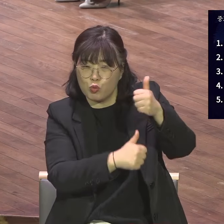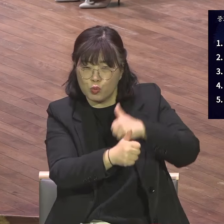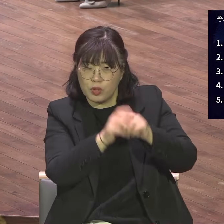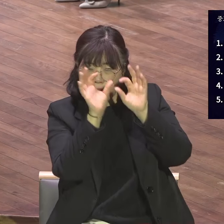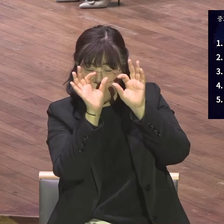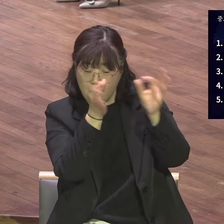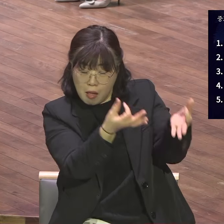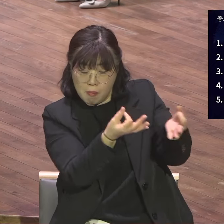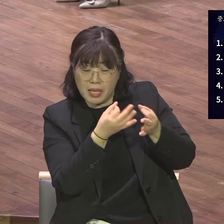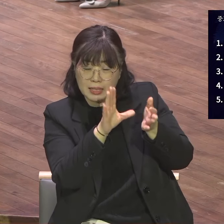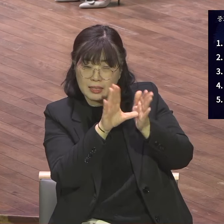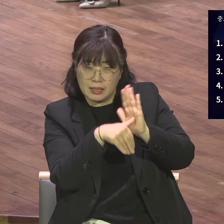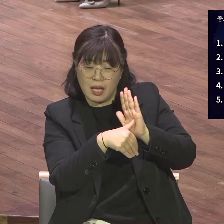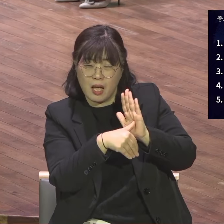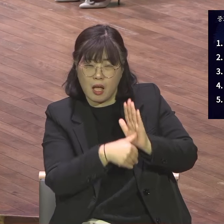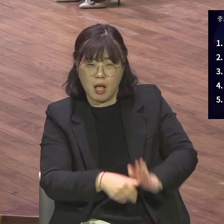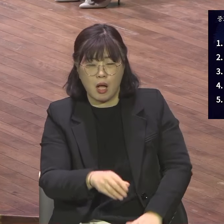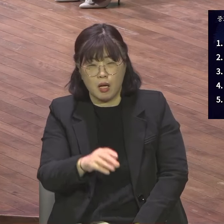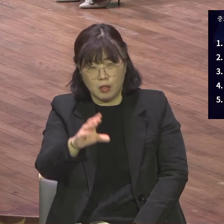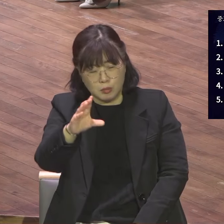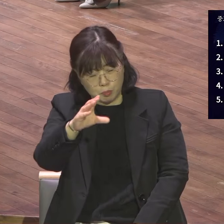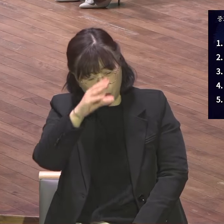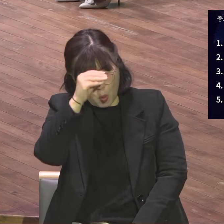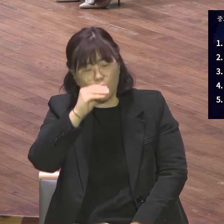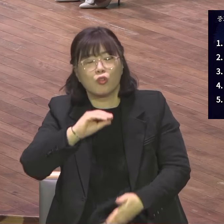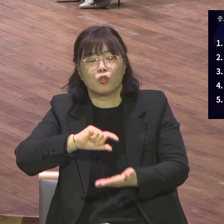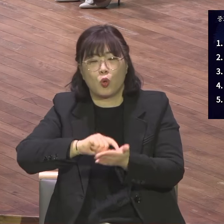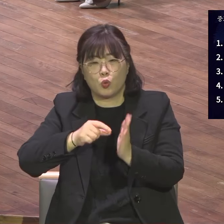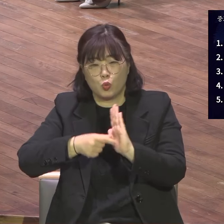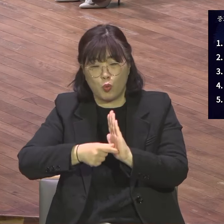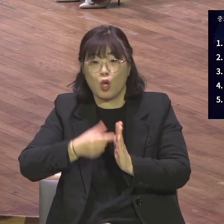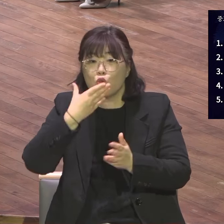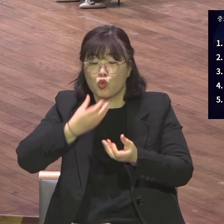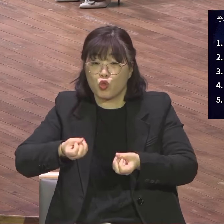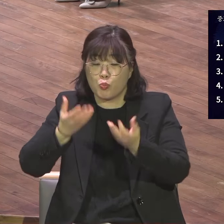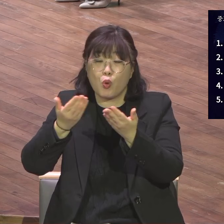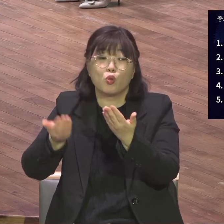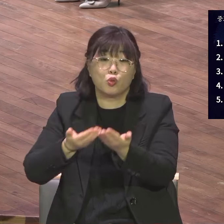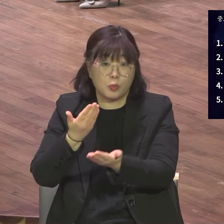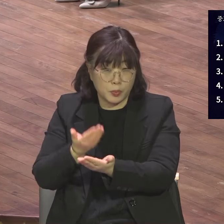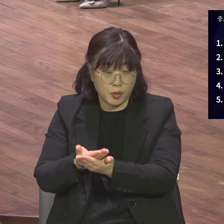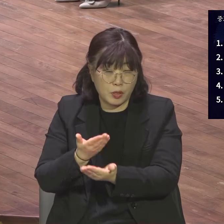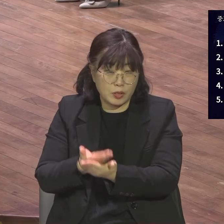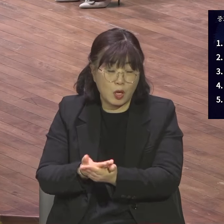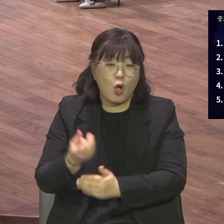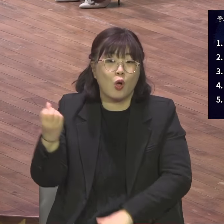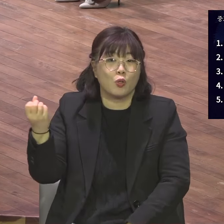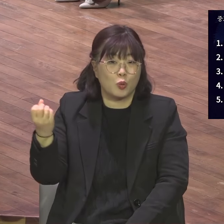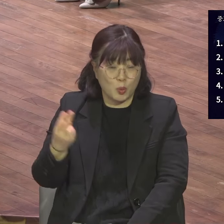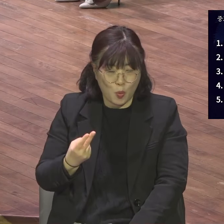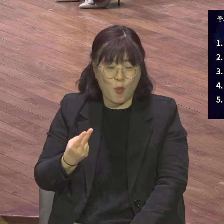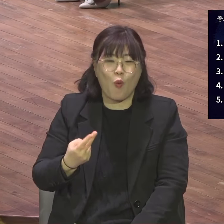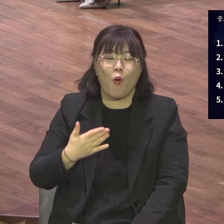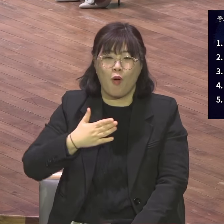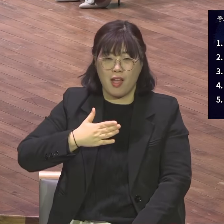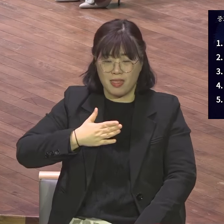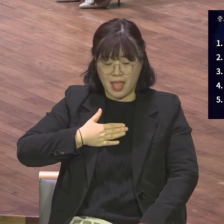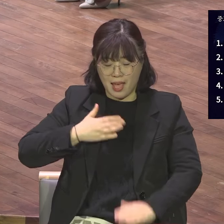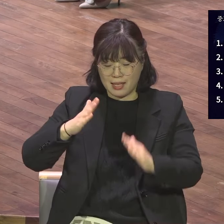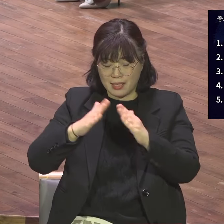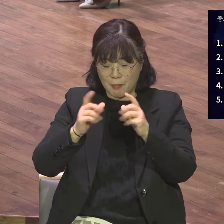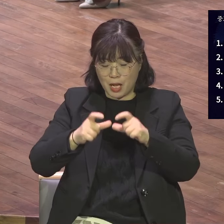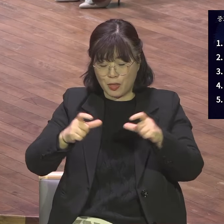전도자로 살아가는 모든 위안장단들 되게 하여 주시옵소서. 만국을 기업으로 얻고 우리의 장막터를 넓히시기